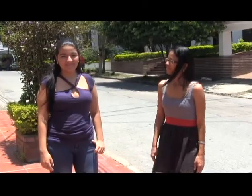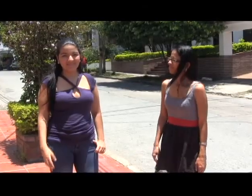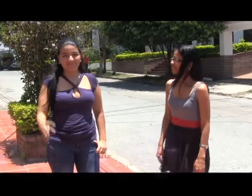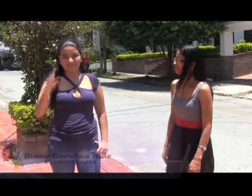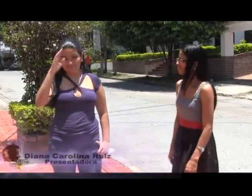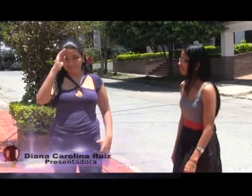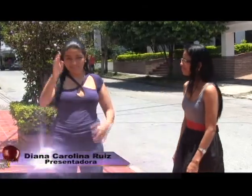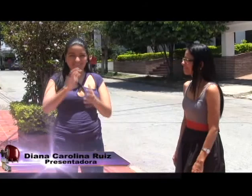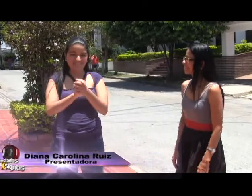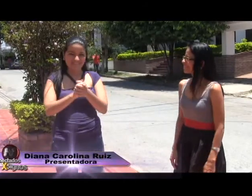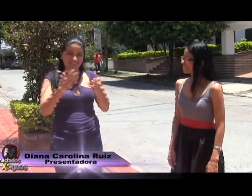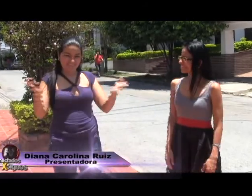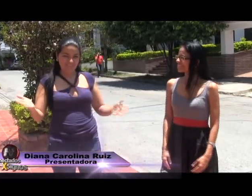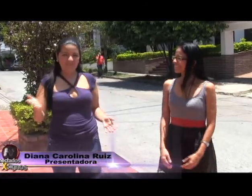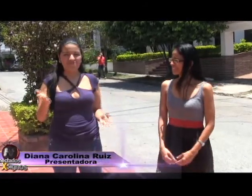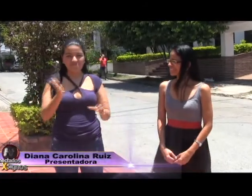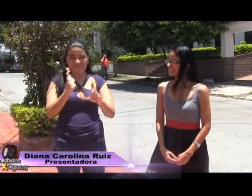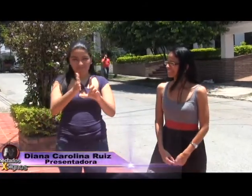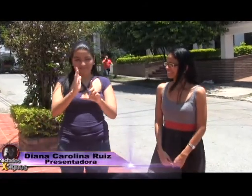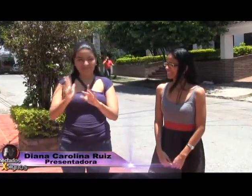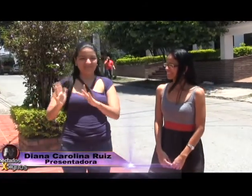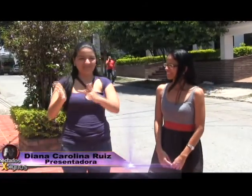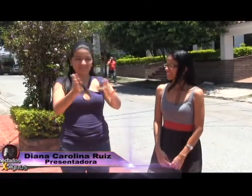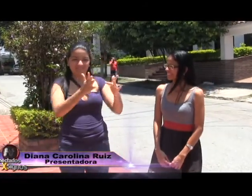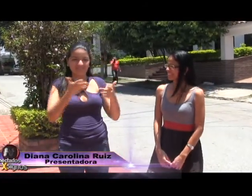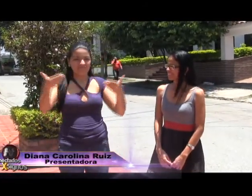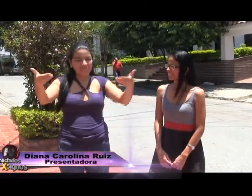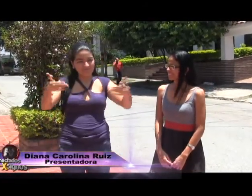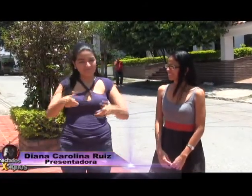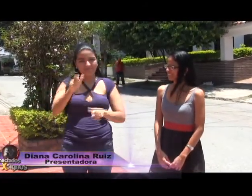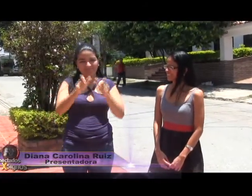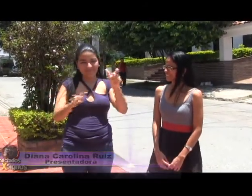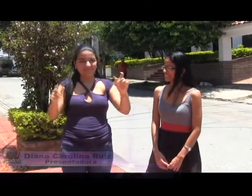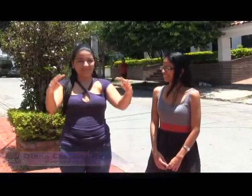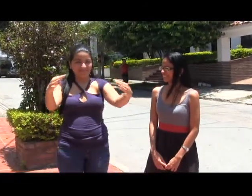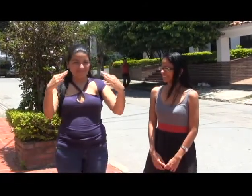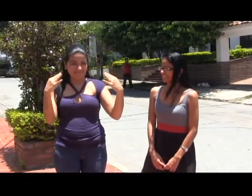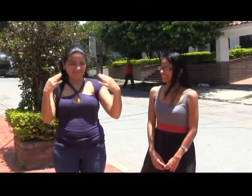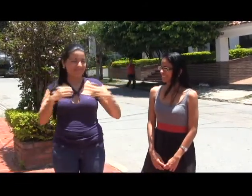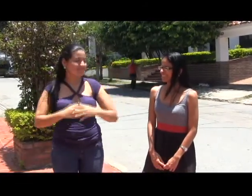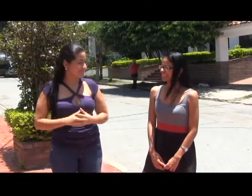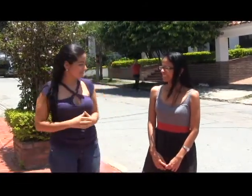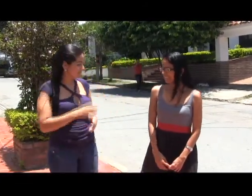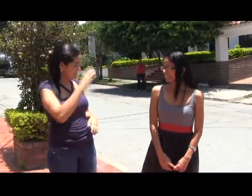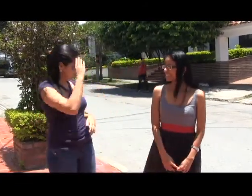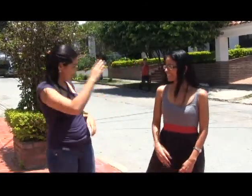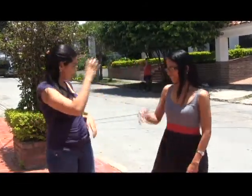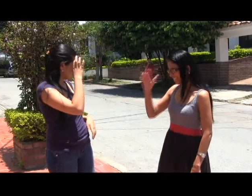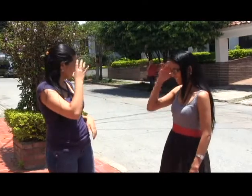Hola amigos, bienvenidos a su programa Conectados por Signos. Un saludo a todos los televidentes. Hola Lina.